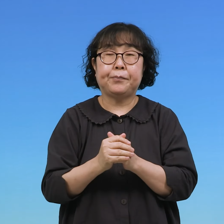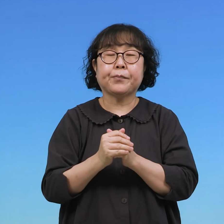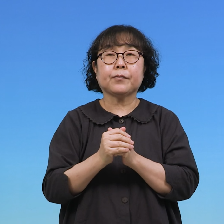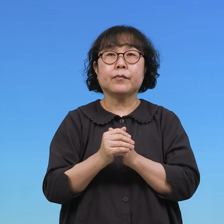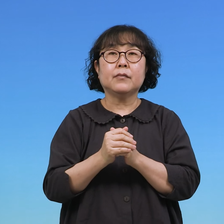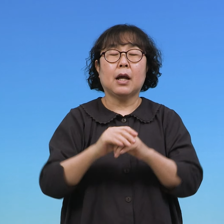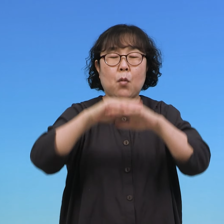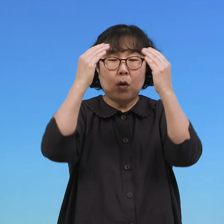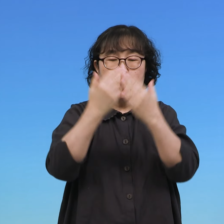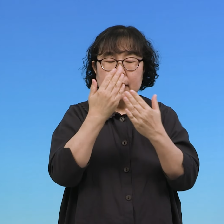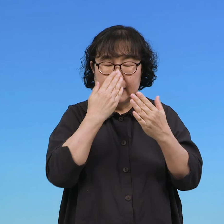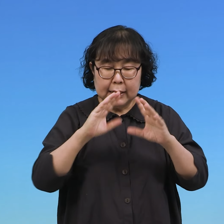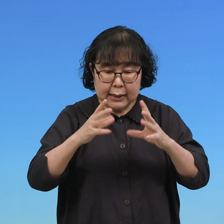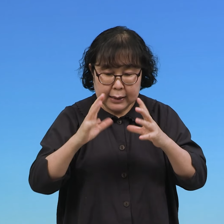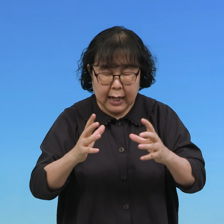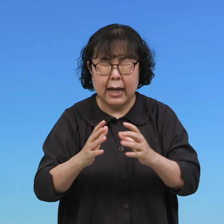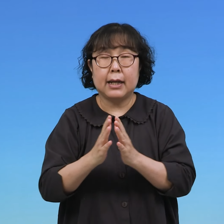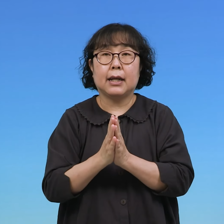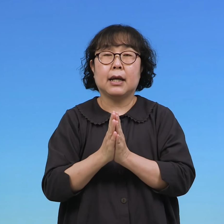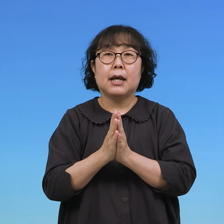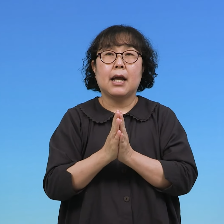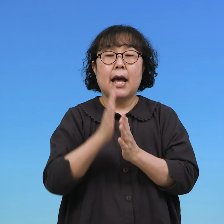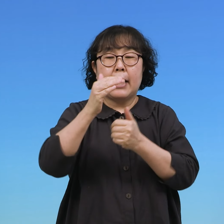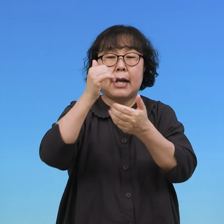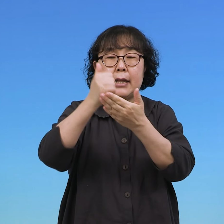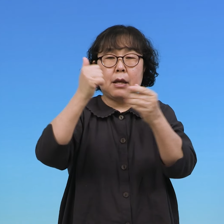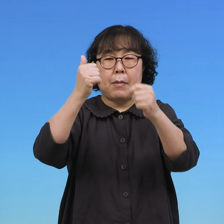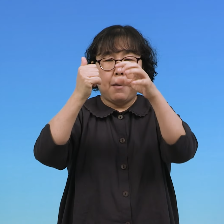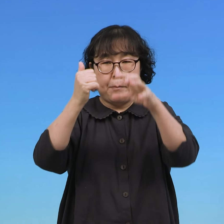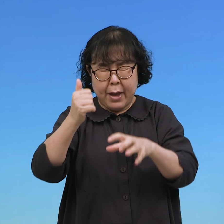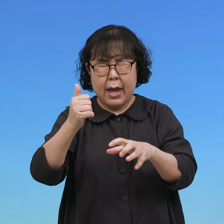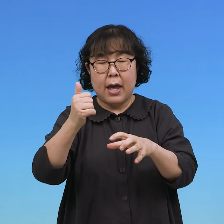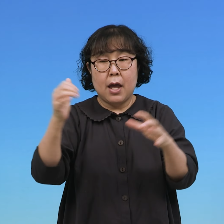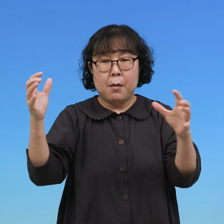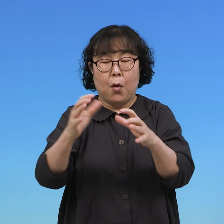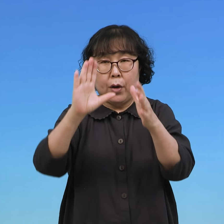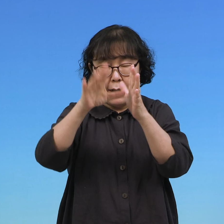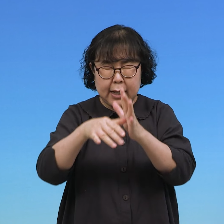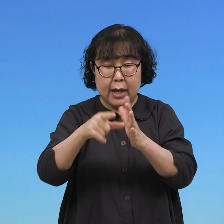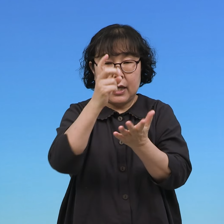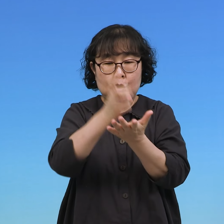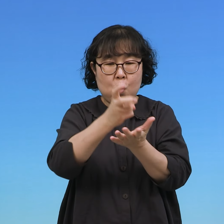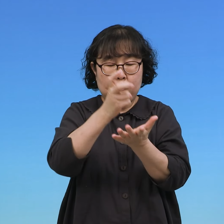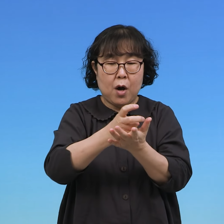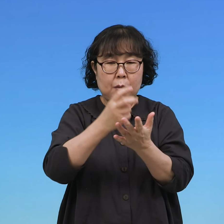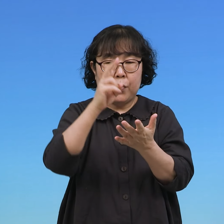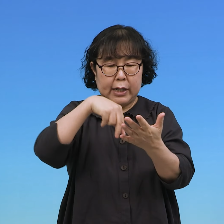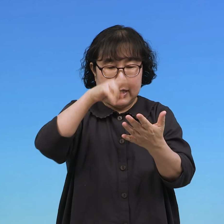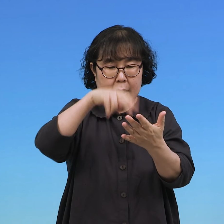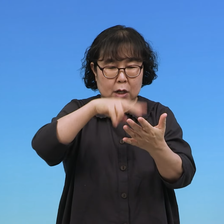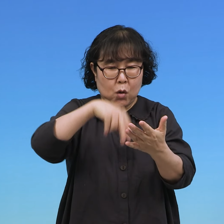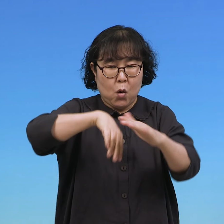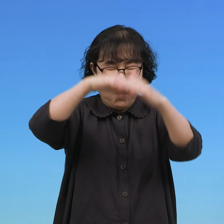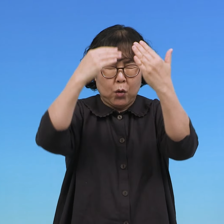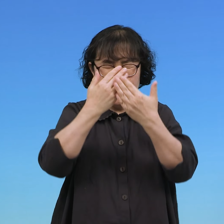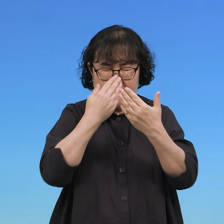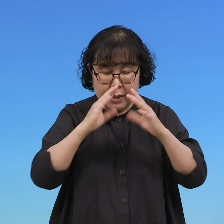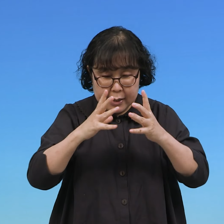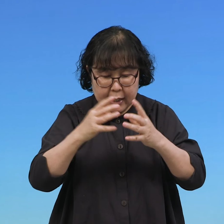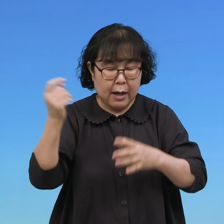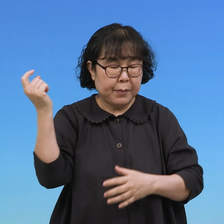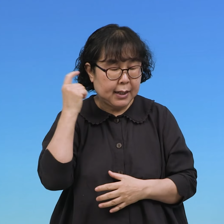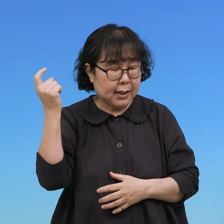온 이스라엘이 너의 하나님 여호와 앞 그가 택하신 곳에 모일 때에 이 율법을 낭독하여 온 백성 온